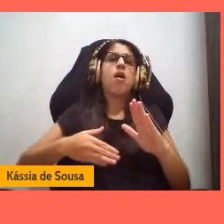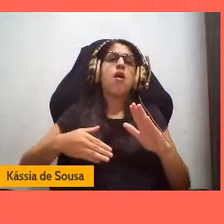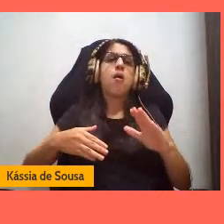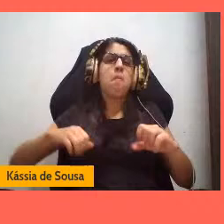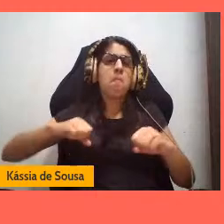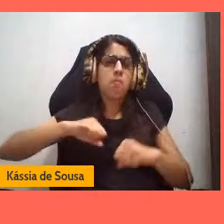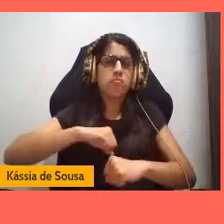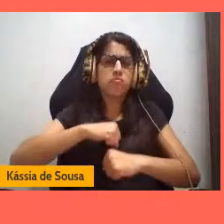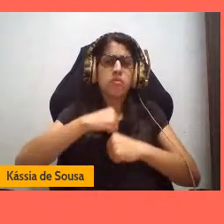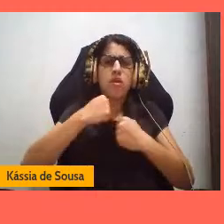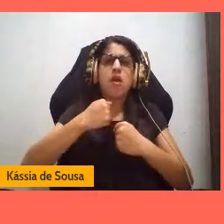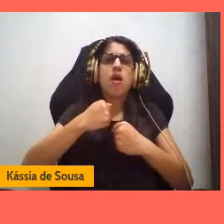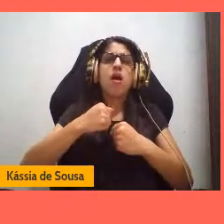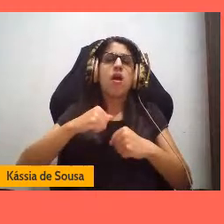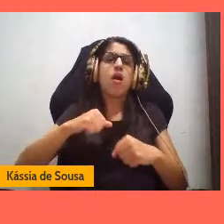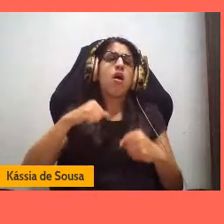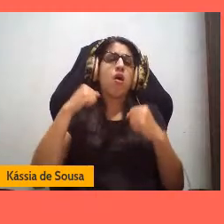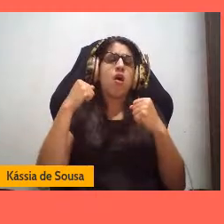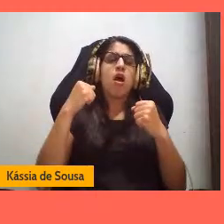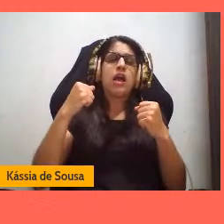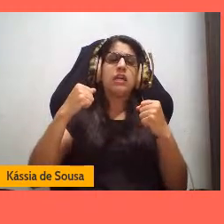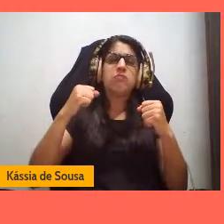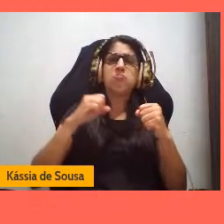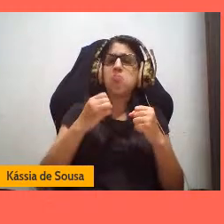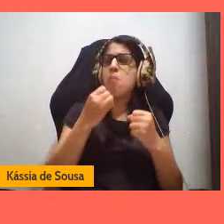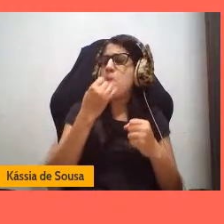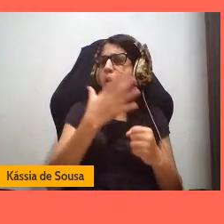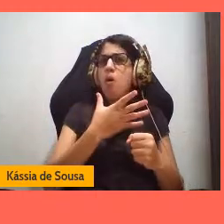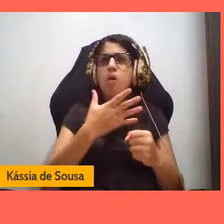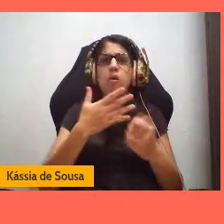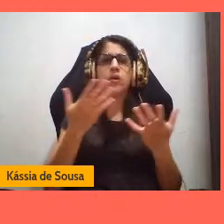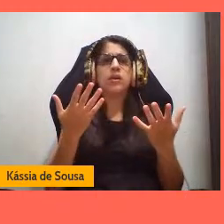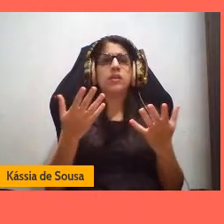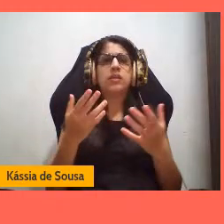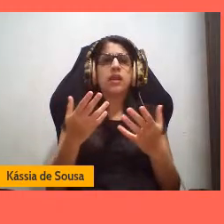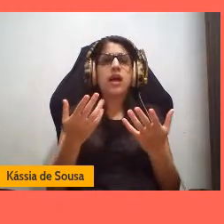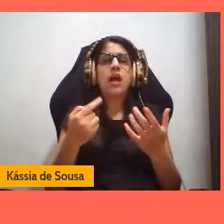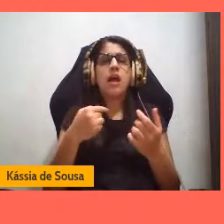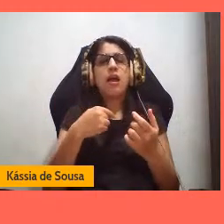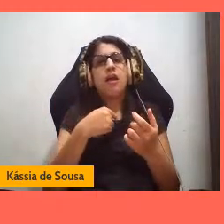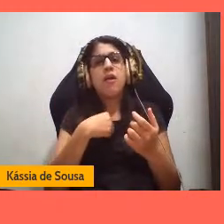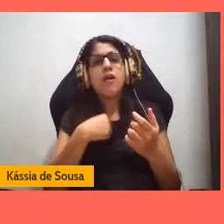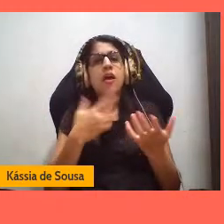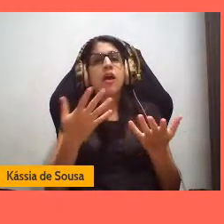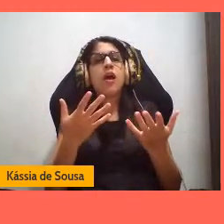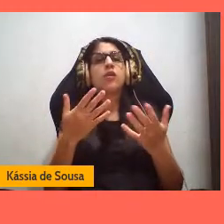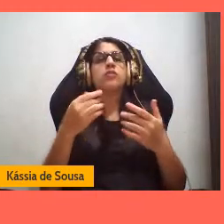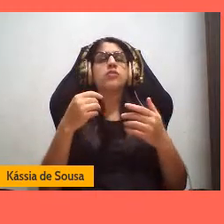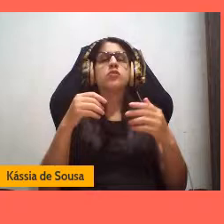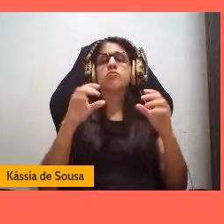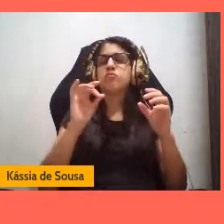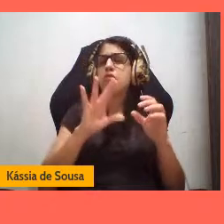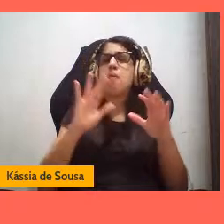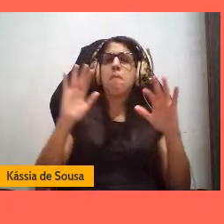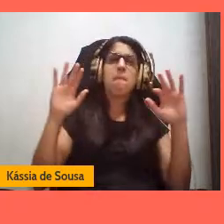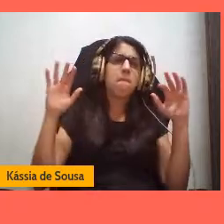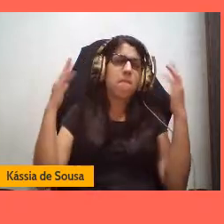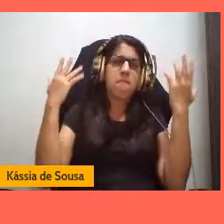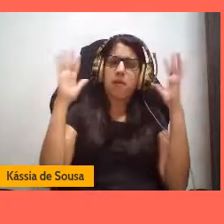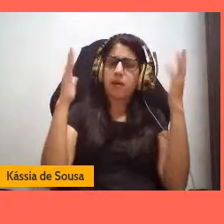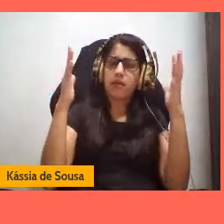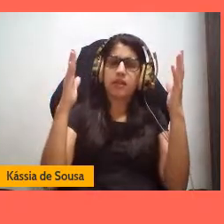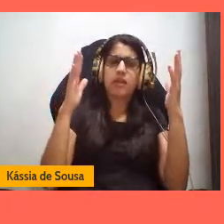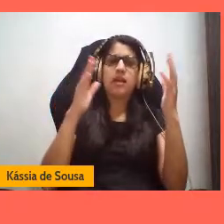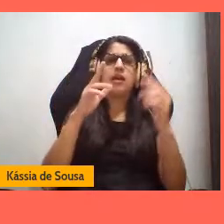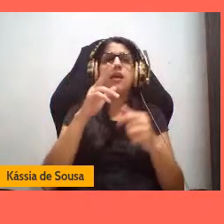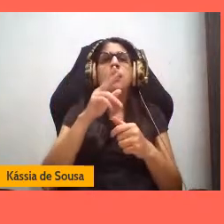extraordinário de ampliação, de possibilidades. E eu não quero me alongar mais, só parabenizar a gestão na pessoa de Adriana